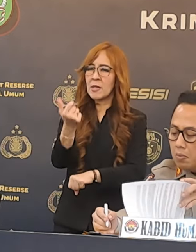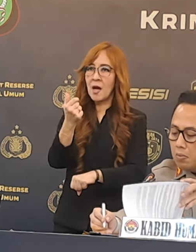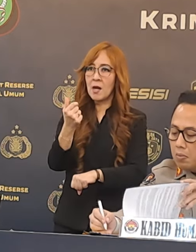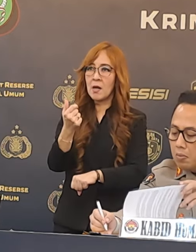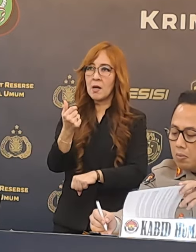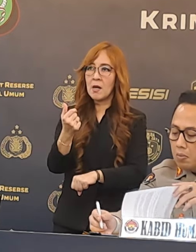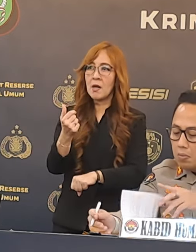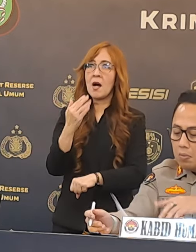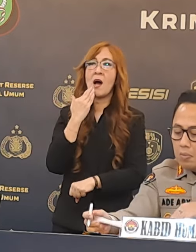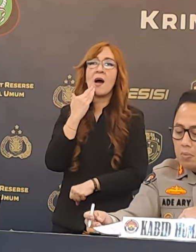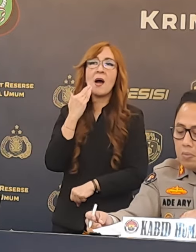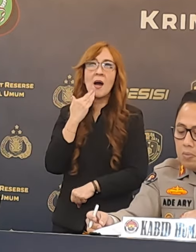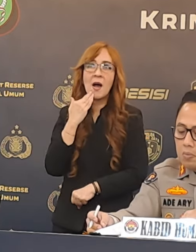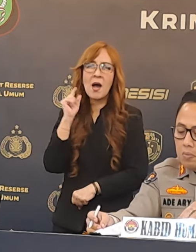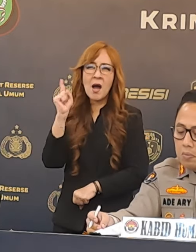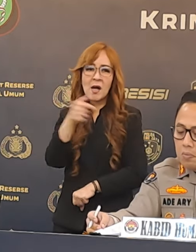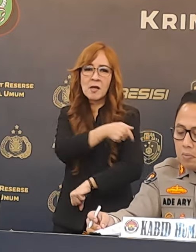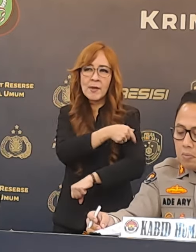lifeguard melihat